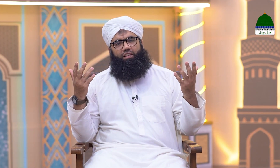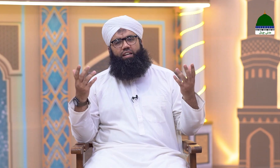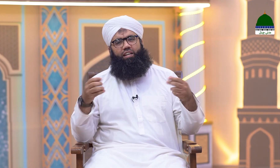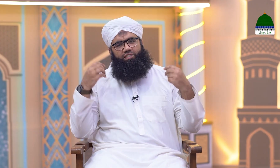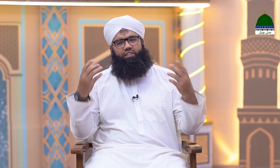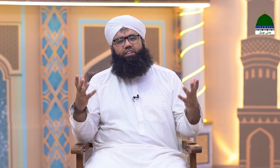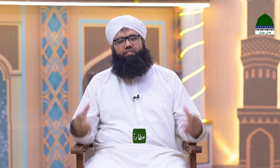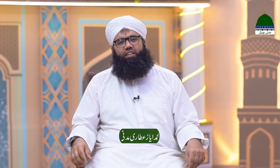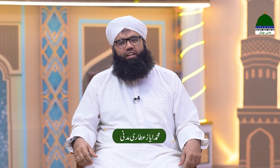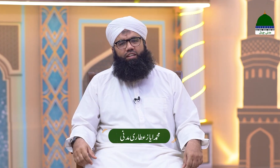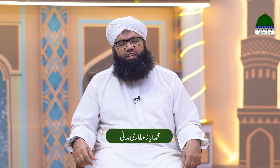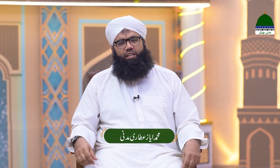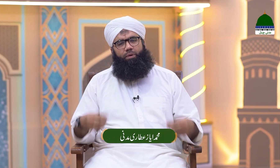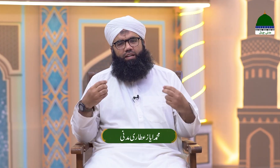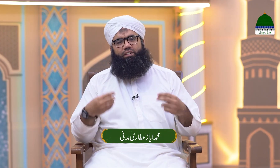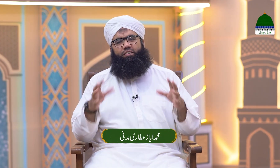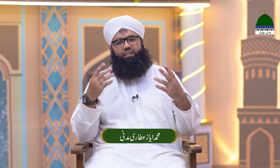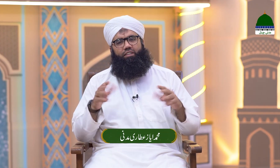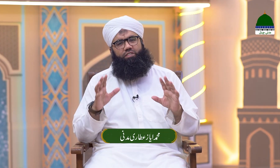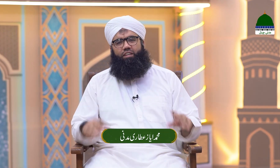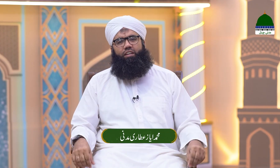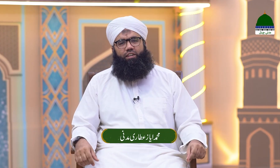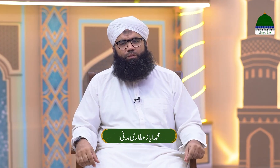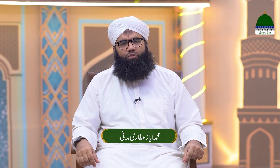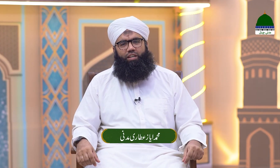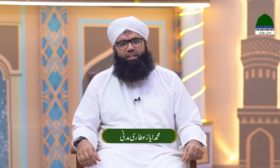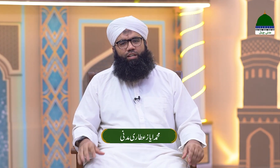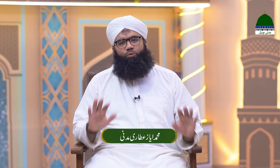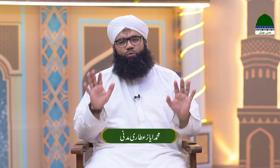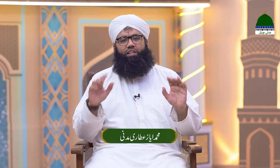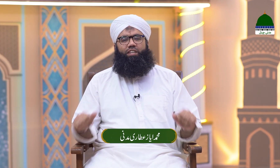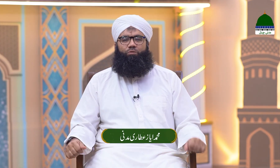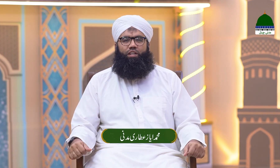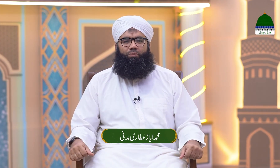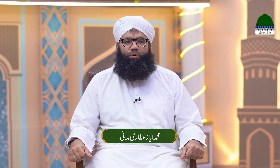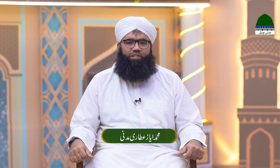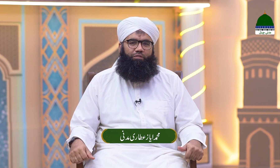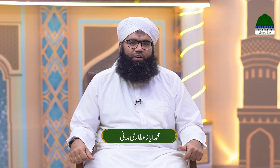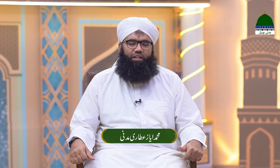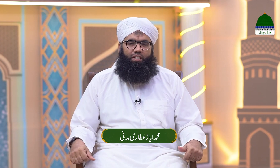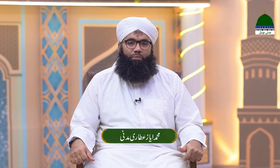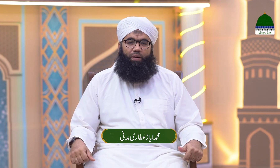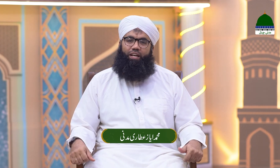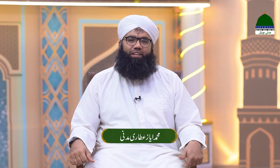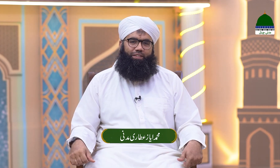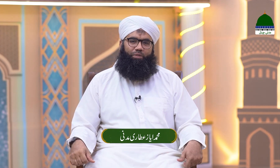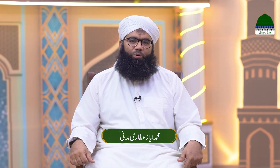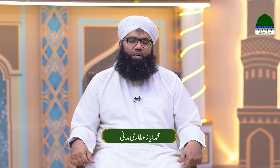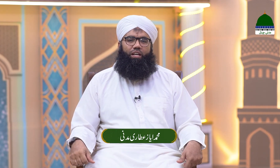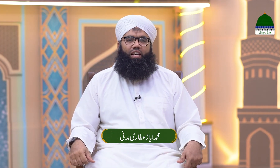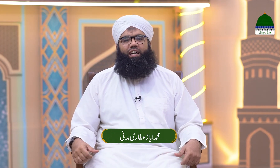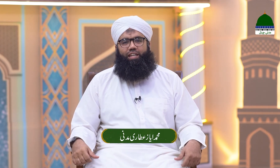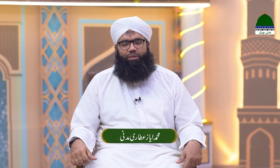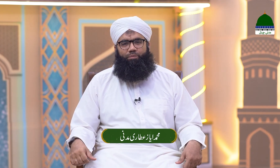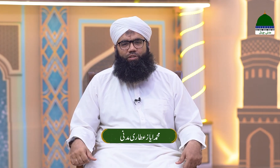اتنے زیادہ ہیں، اس قدر کثیر ہیں کہ بیان کرتے کرتے زندگیاں ختم ہو جائیں، حضور علیہ الصلوۃ والسلام کے اوصاف کا بیان ختم نہ